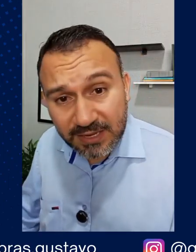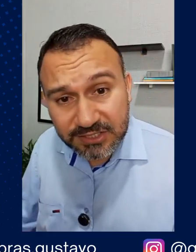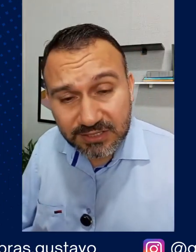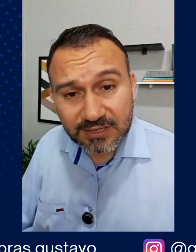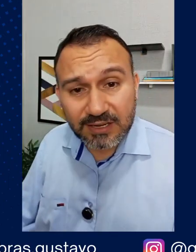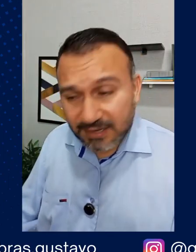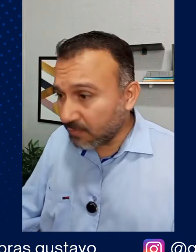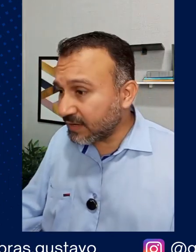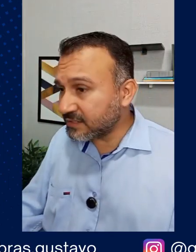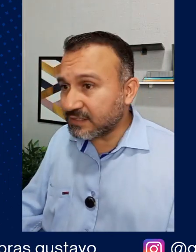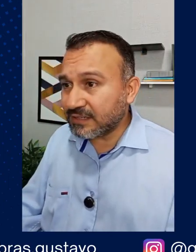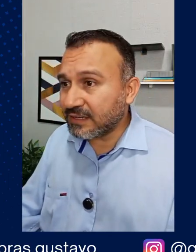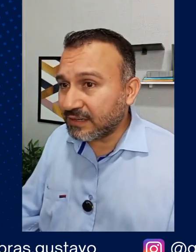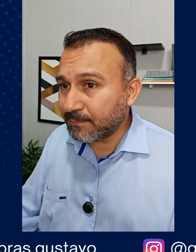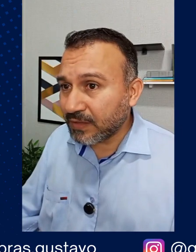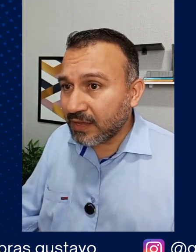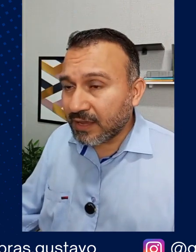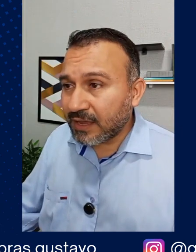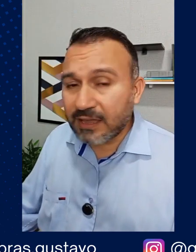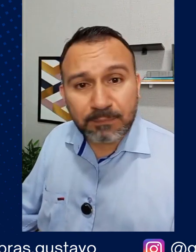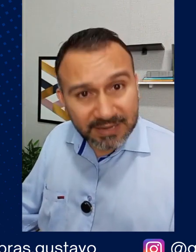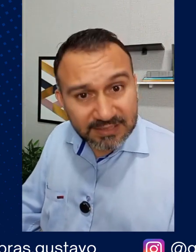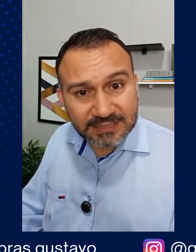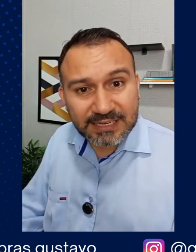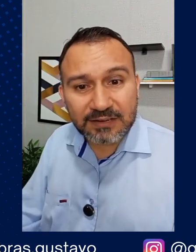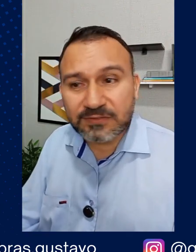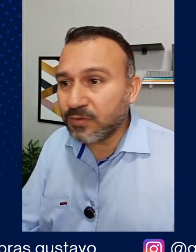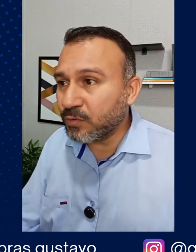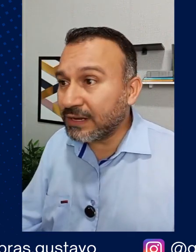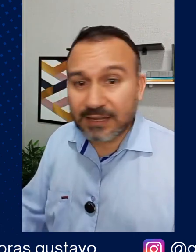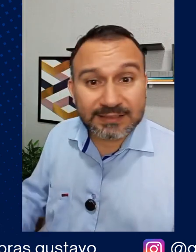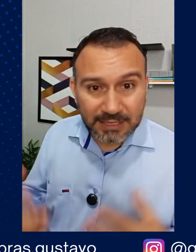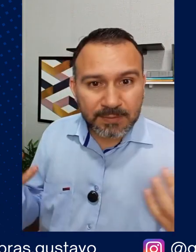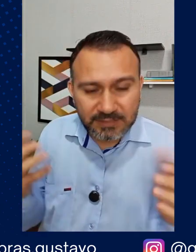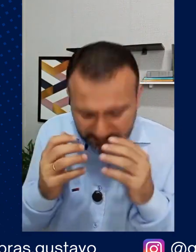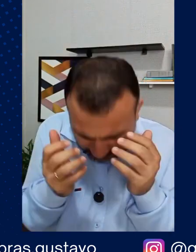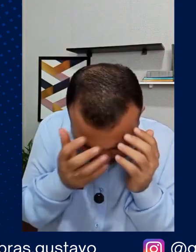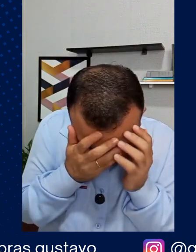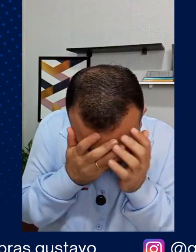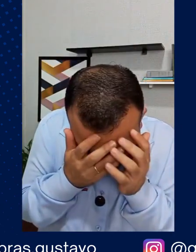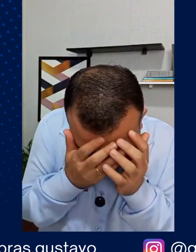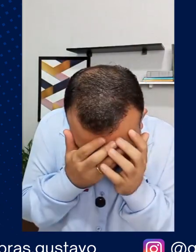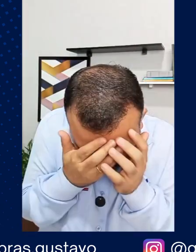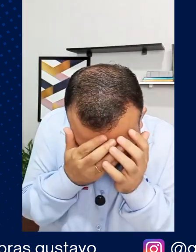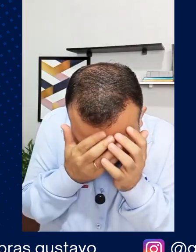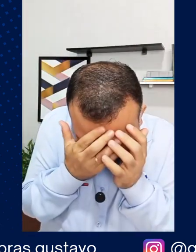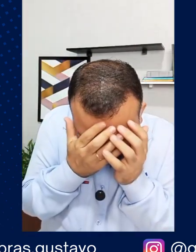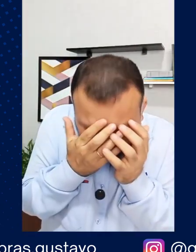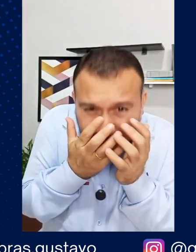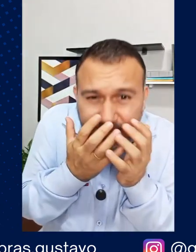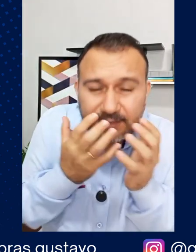E realmente, paralisada que ela ficou. Ela tremeu, vocês viram?